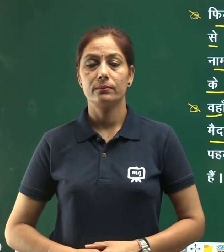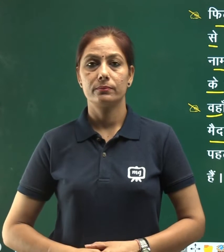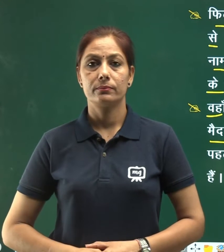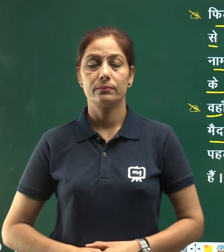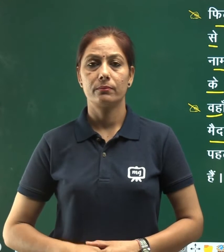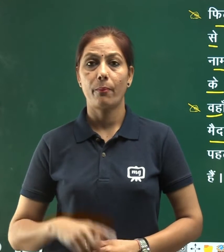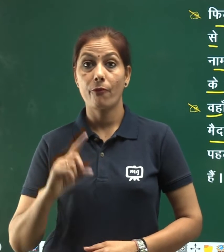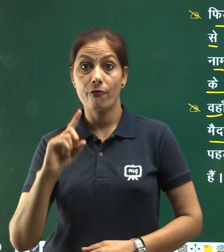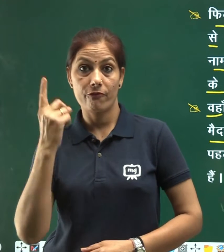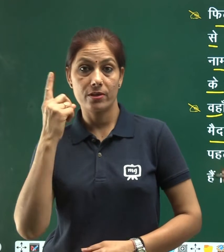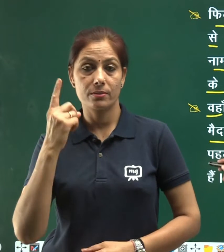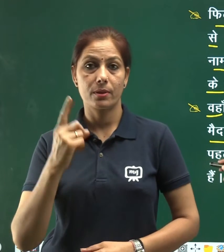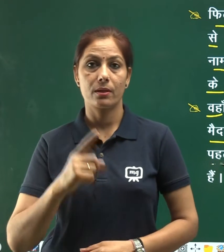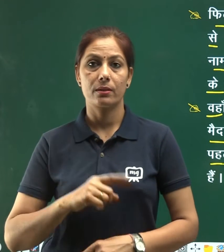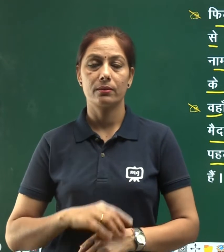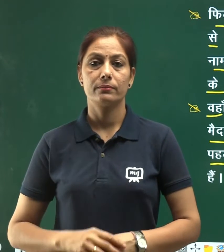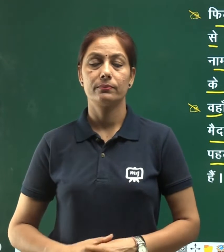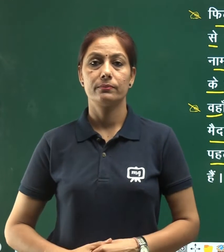पहली बार